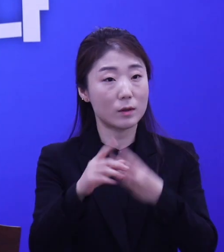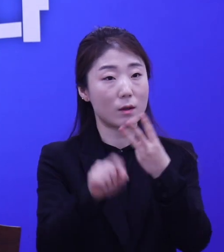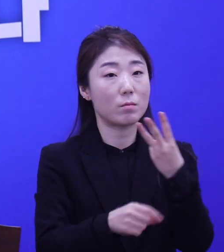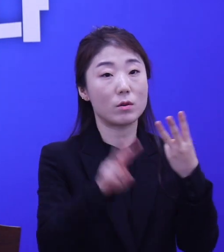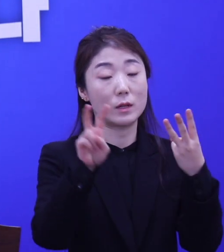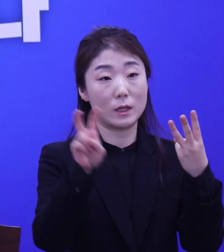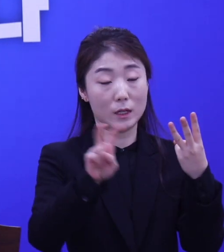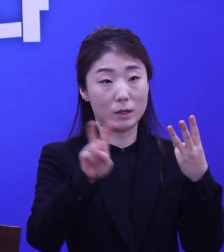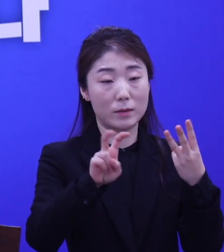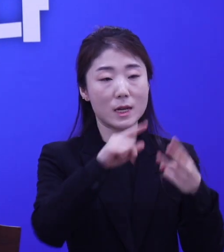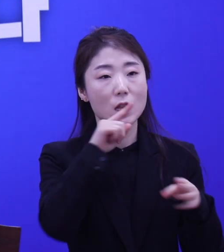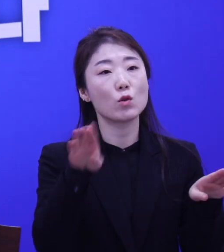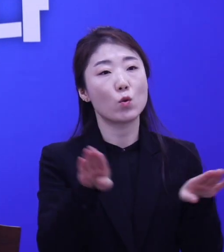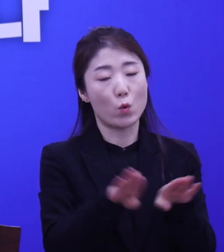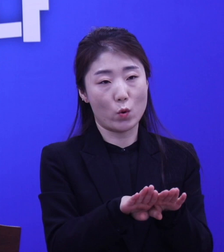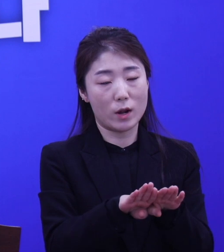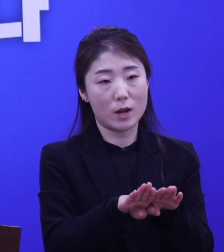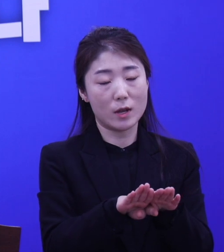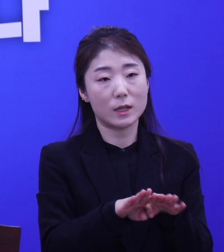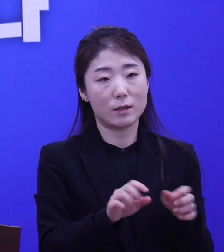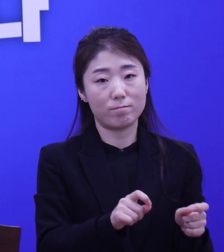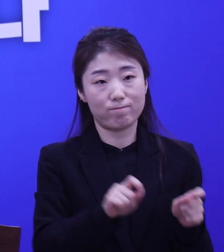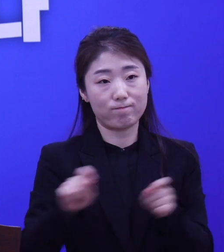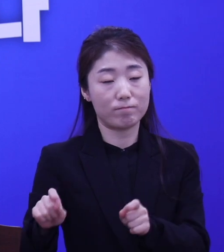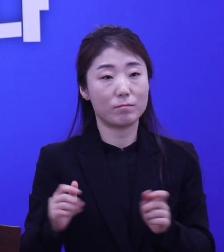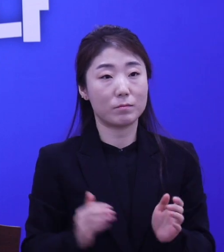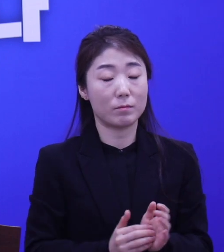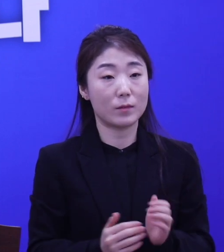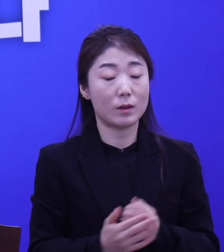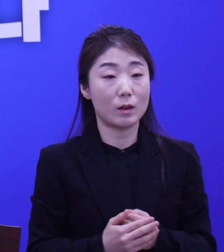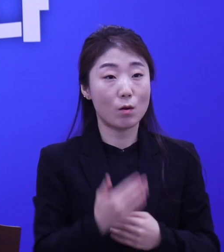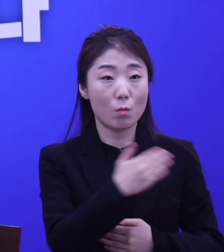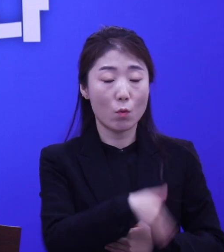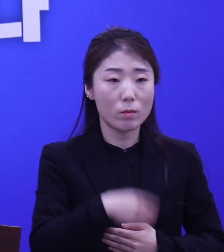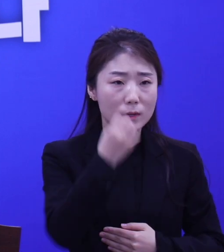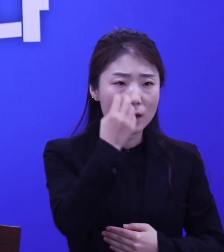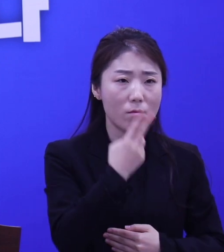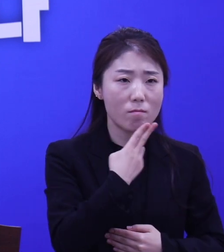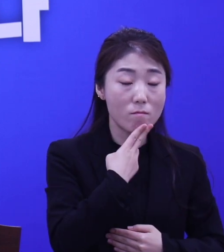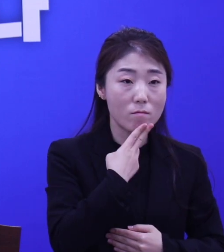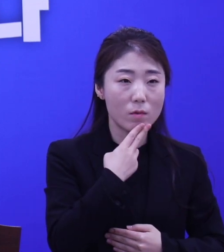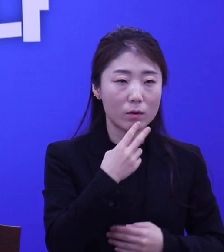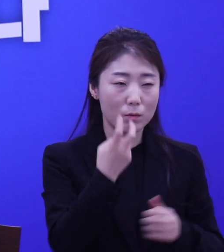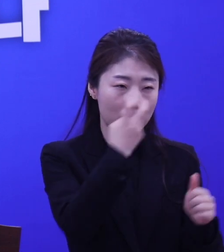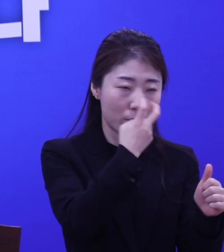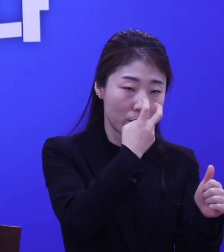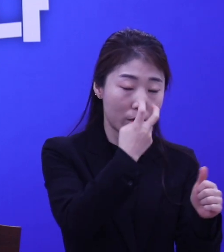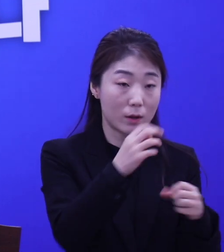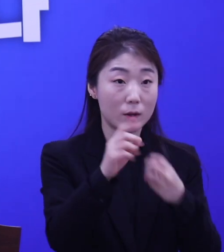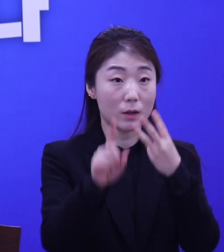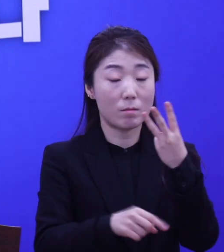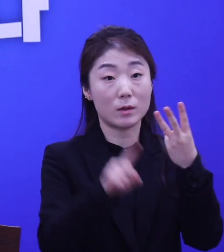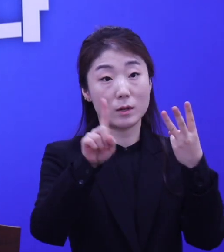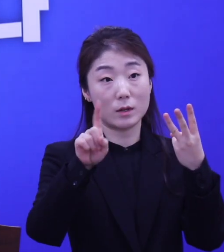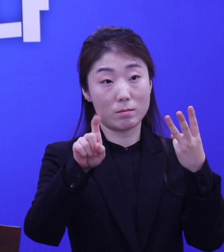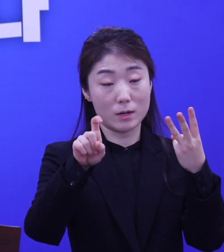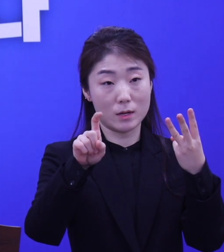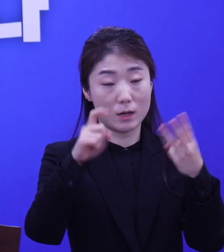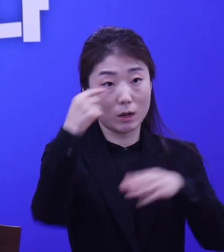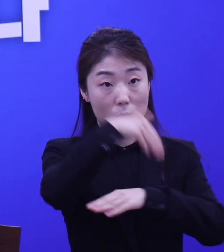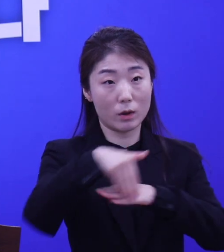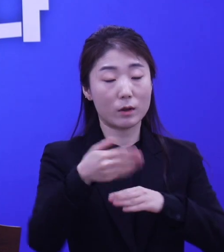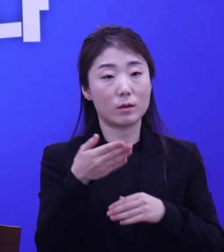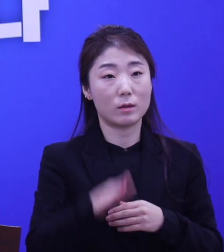22일 일요일까지 연장하였습니다. 무증상자 모니터링은 당초 3월 11일로 예정되어